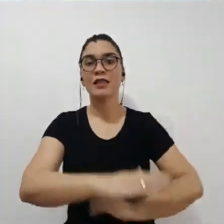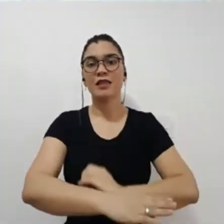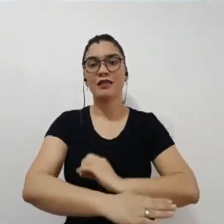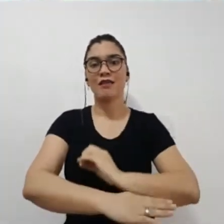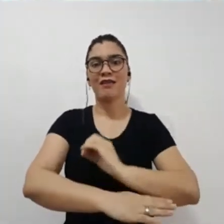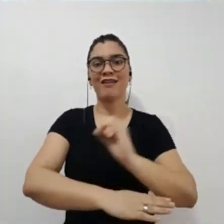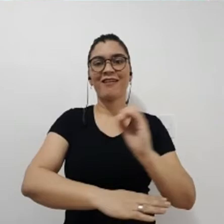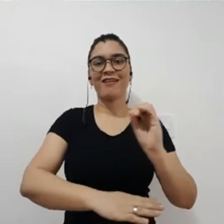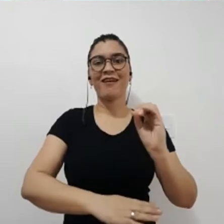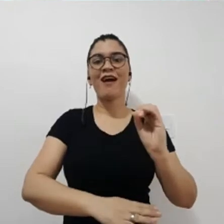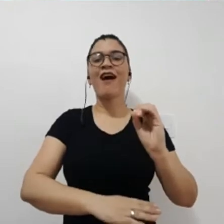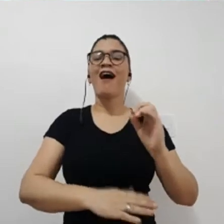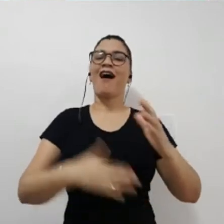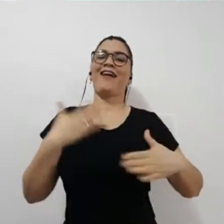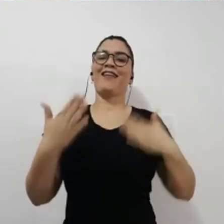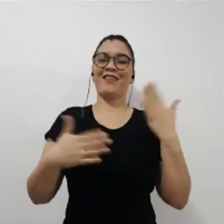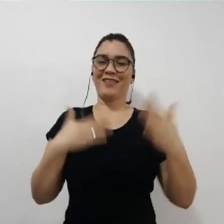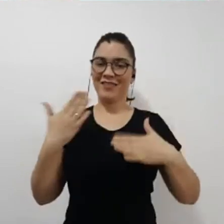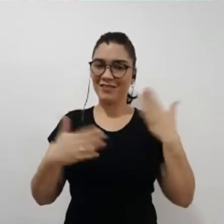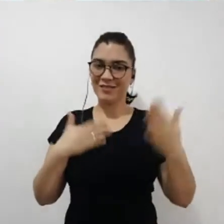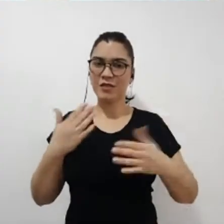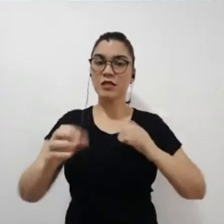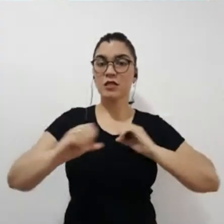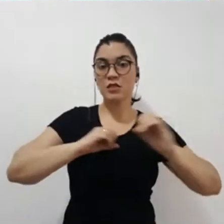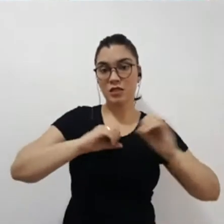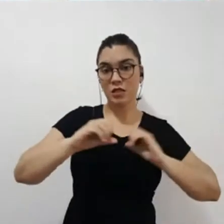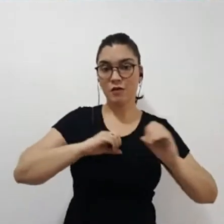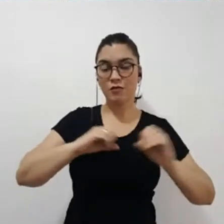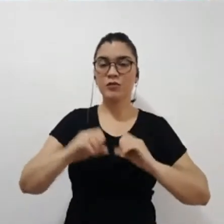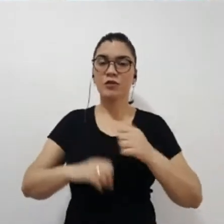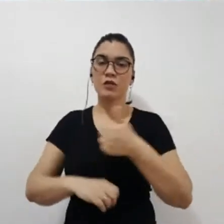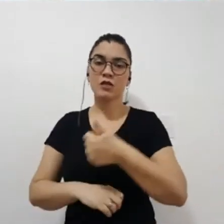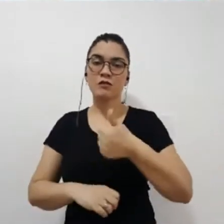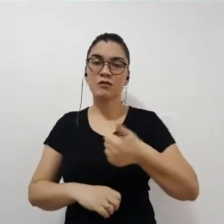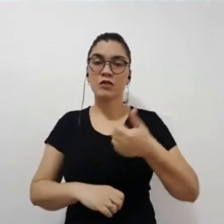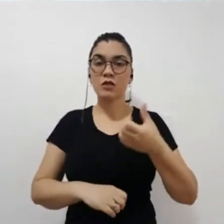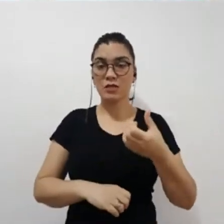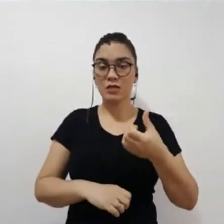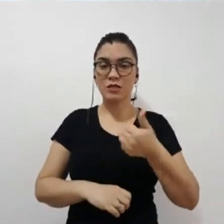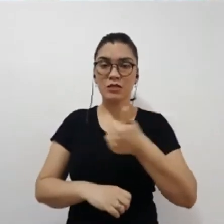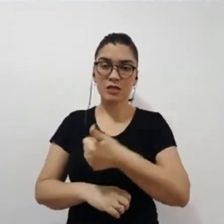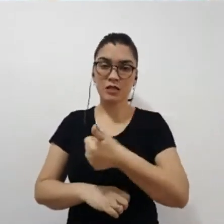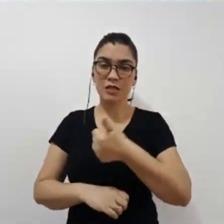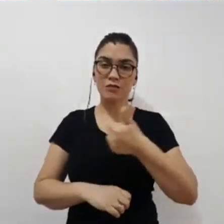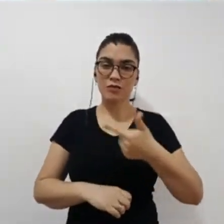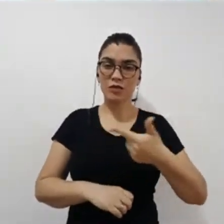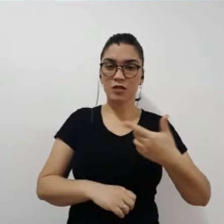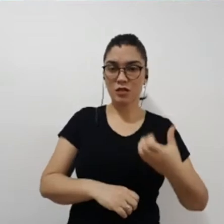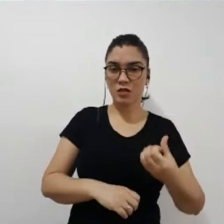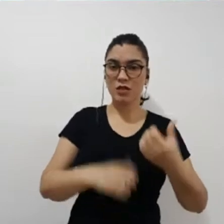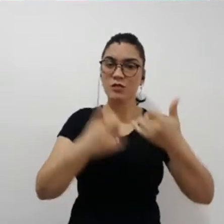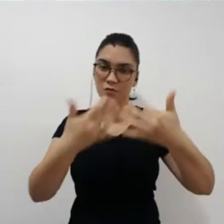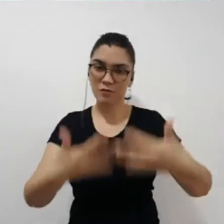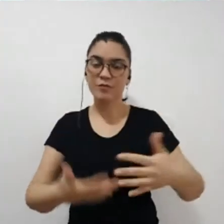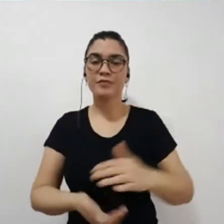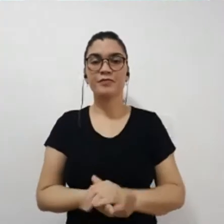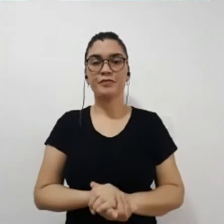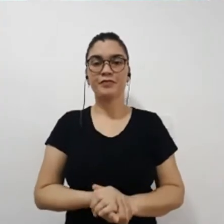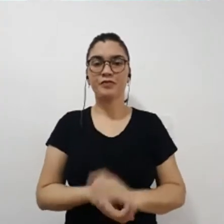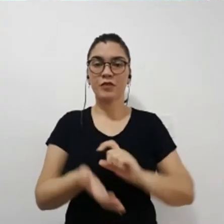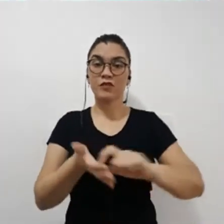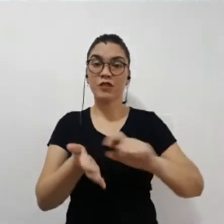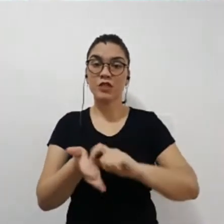Salmo 126, verso 4 e 6 diz assim: traze-nos outra vez, Senhor,